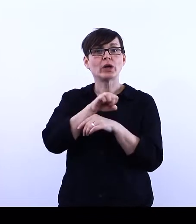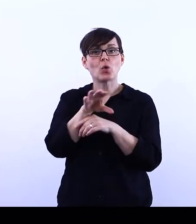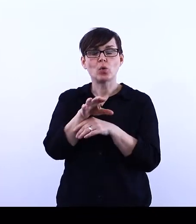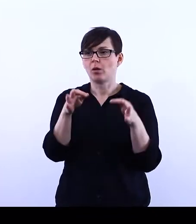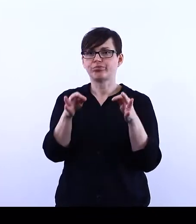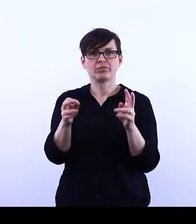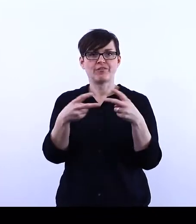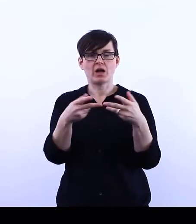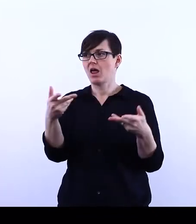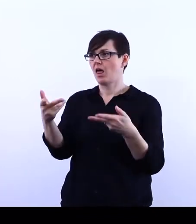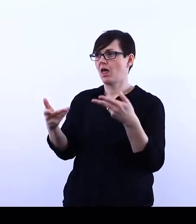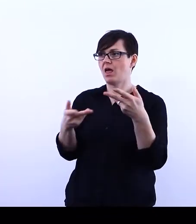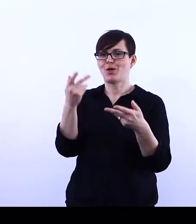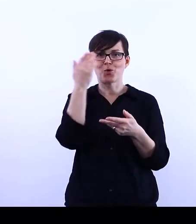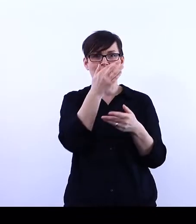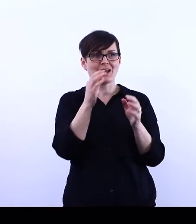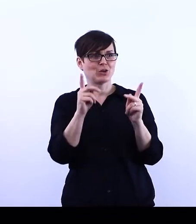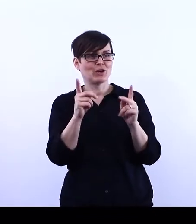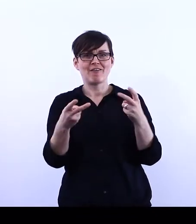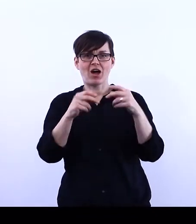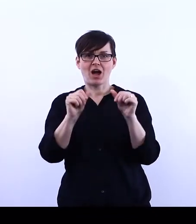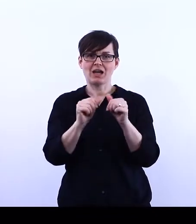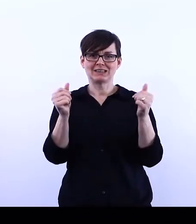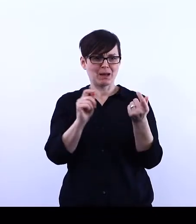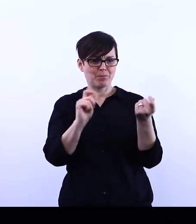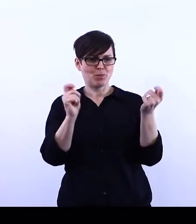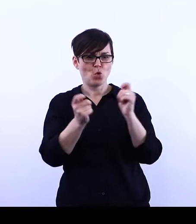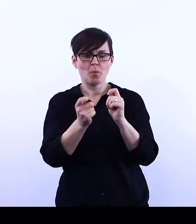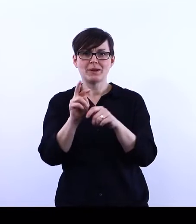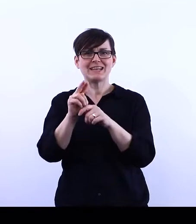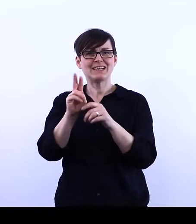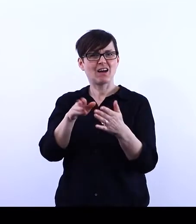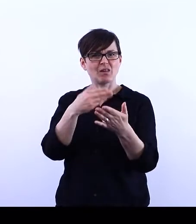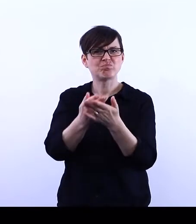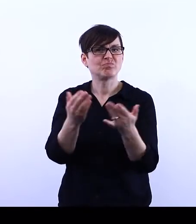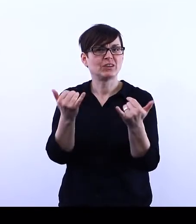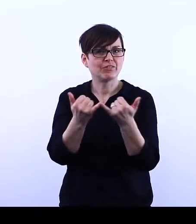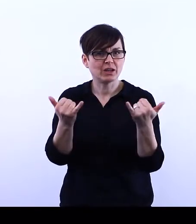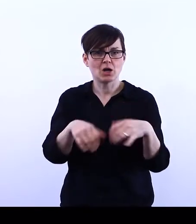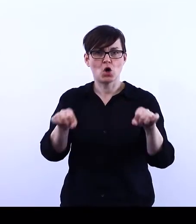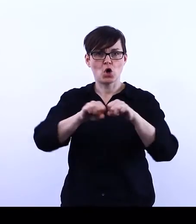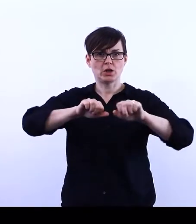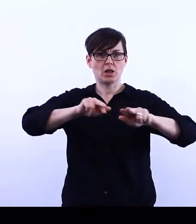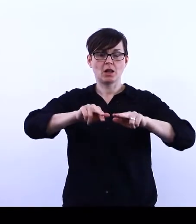mittendrin in dieser großen Frage, wie können wir unser Vereinsleben eigentlich digital umsetzen und irgendwie online organisieren?